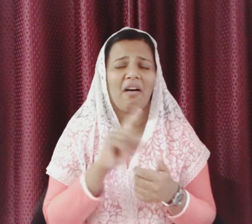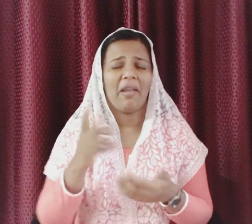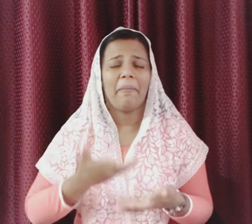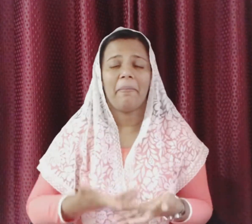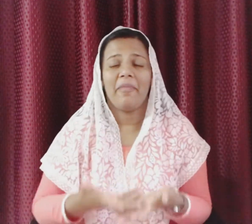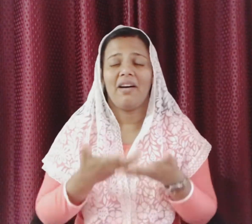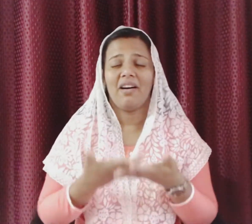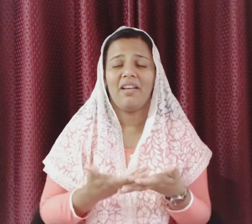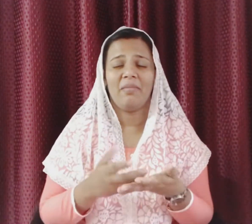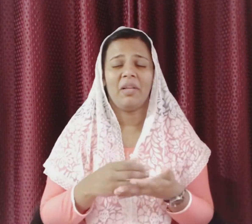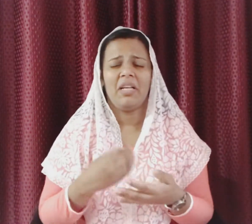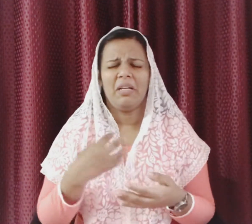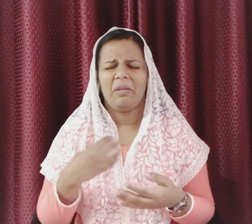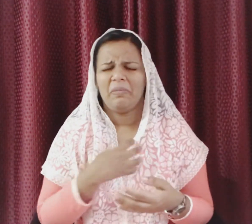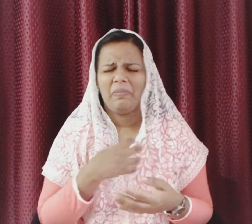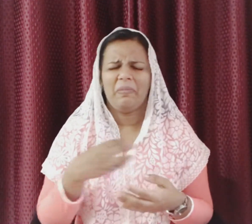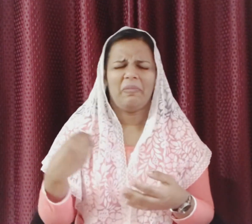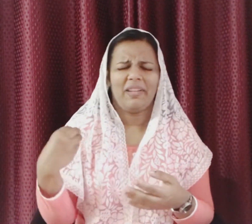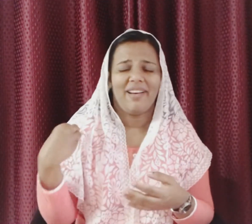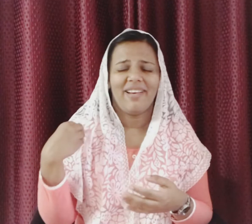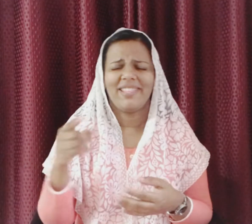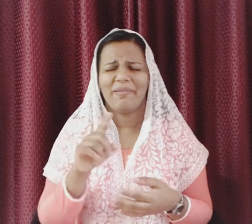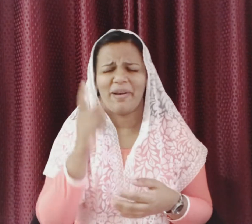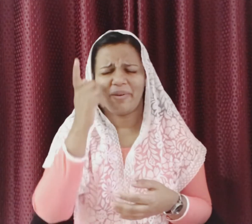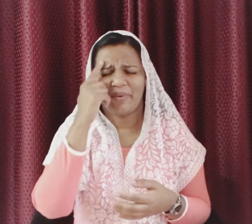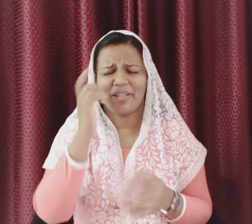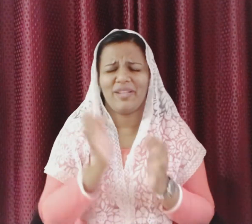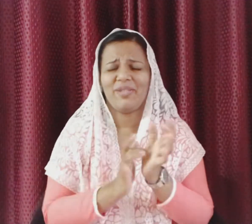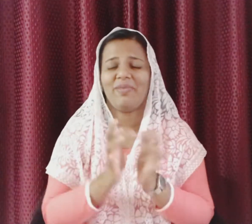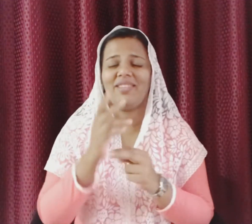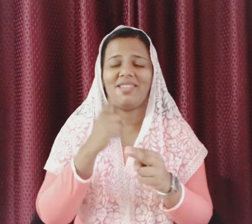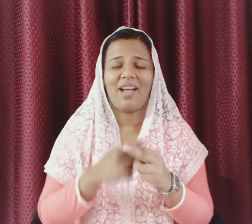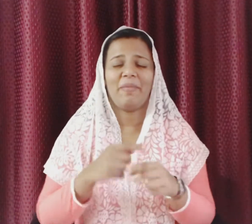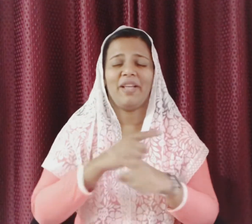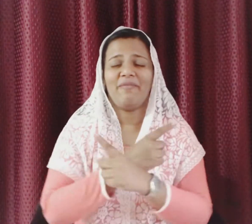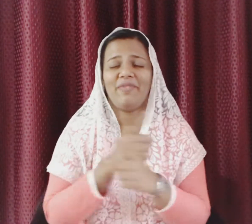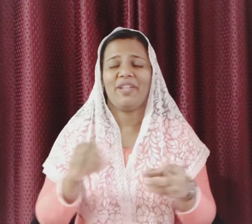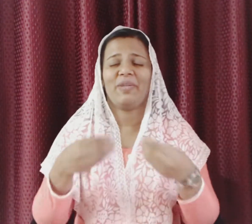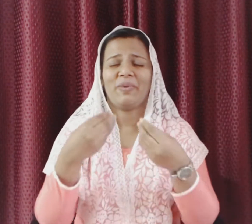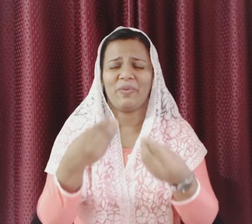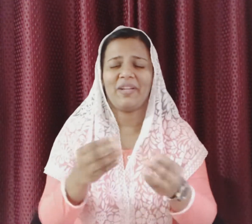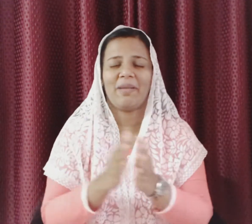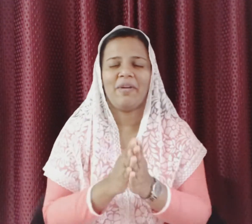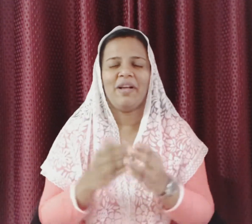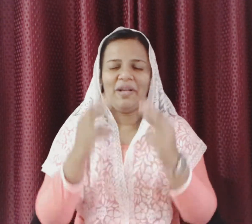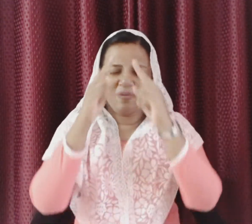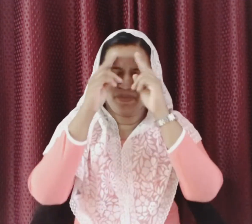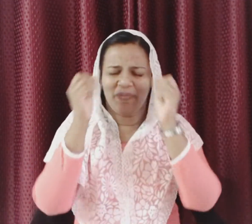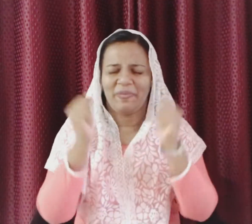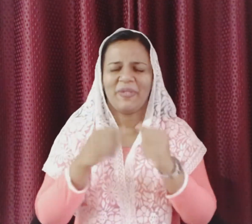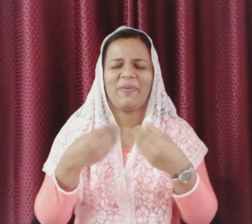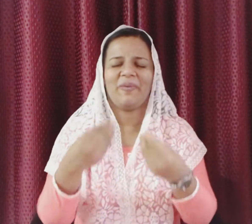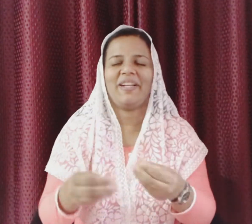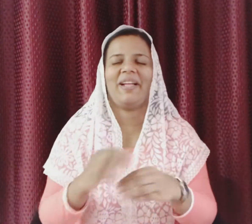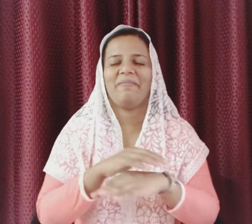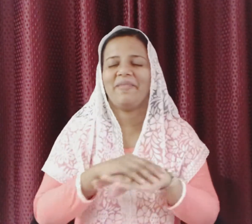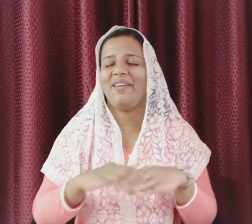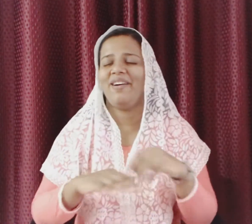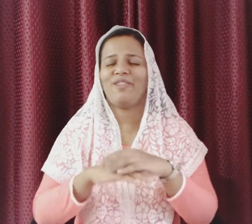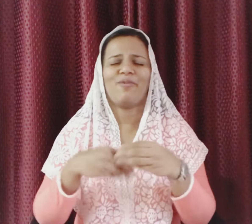ഭാരപ്പെട്ട് നെടുവീർപ്പെട്ട് നിൽക്കുന്നവർ, ഈ പ്രഭാതി യേശുക്രിസ്തുവിൻ്റെ നാമത്തിൽ വിടുതൽ പ്രാപിക്കട്ടെ, ആശ്വാസം പ്രാപിക്കട്ടെ, സമാധാനം പ്രാപിക്കട്ടെ, ദൈവകൃപ കൊണ്ട്